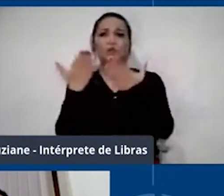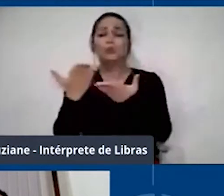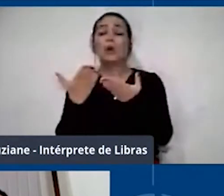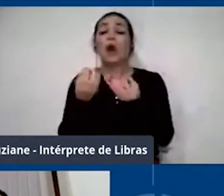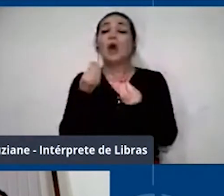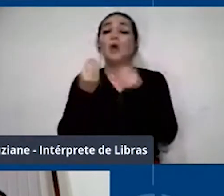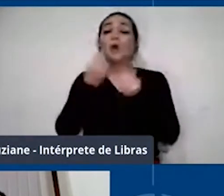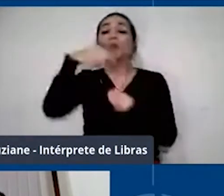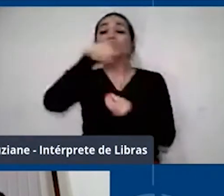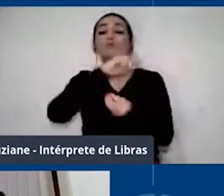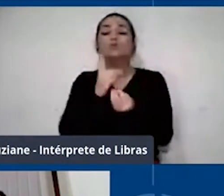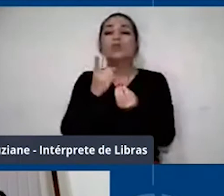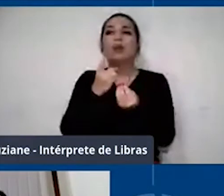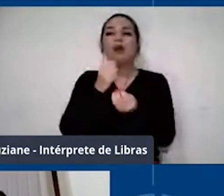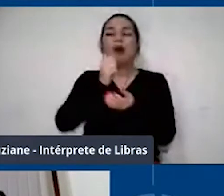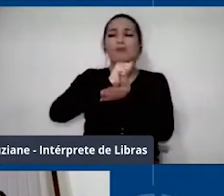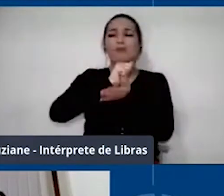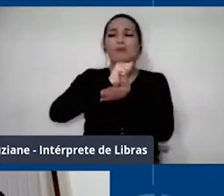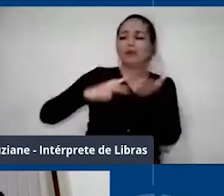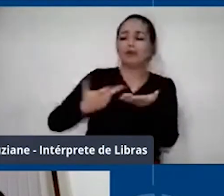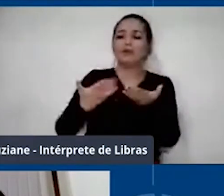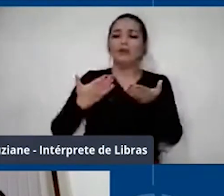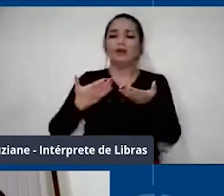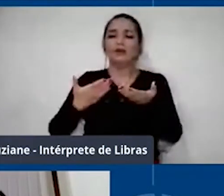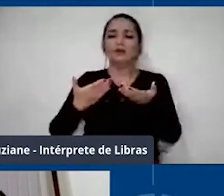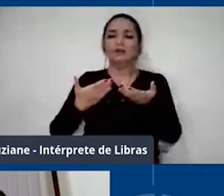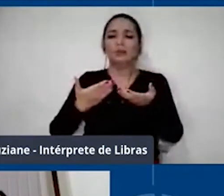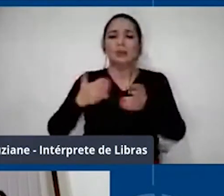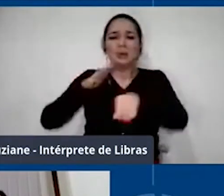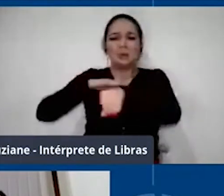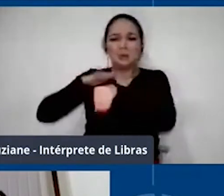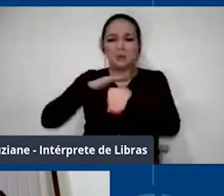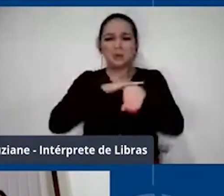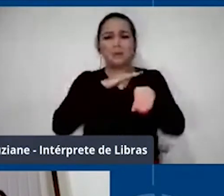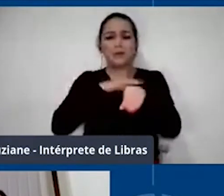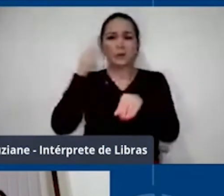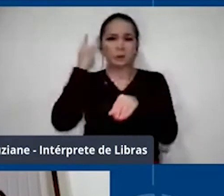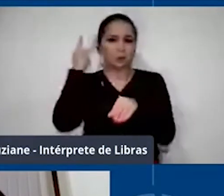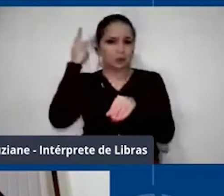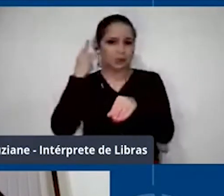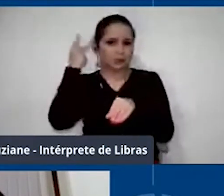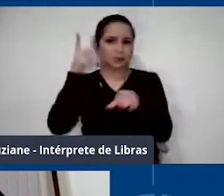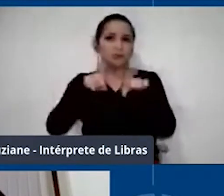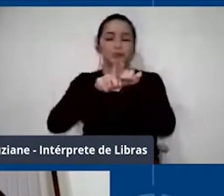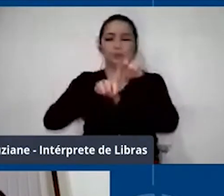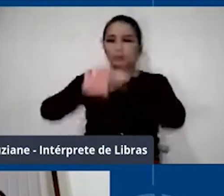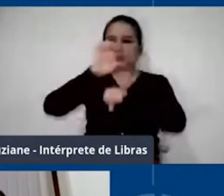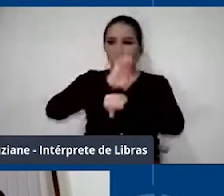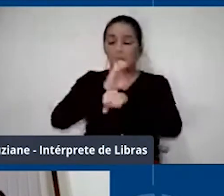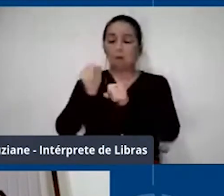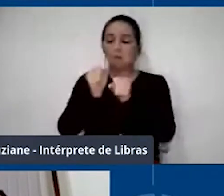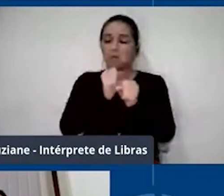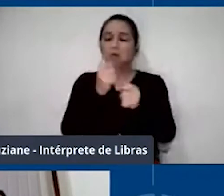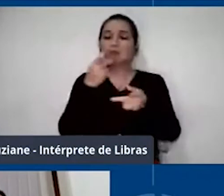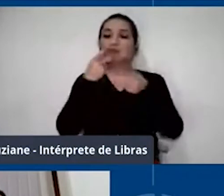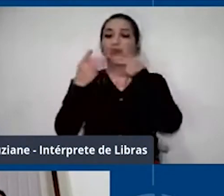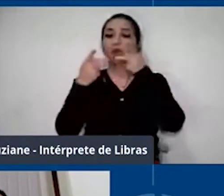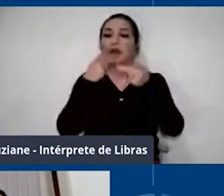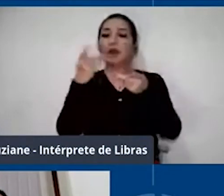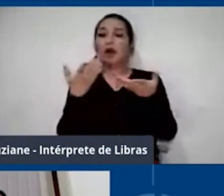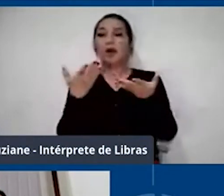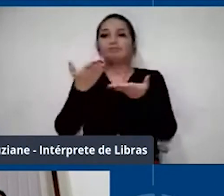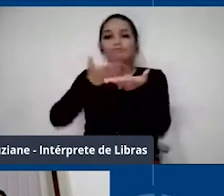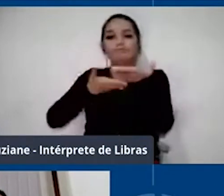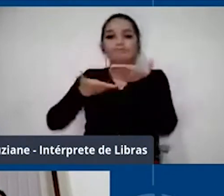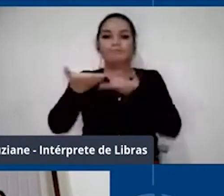avaliando o cenário político nacional e estadual, e principalmente o que pode nos dizer sobre articulações para as